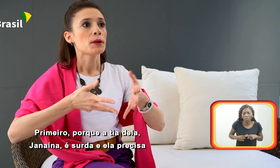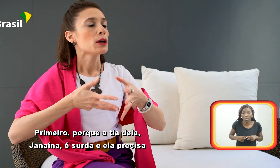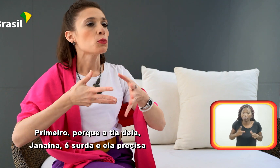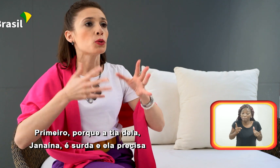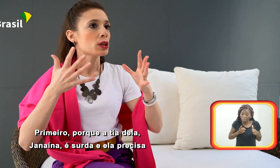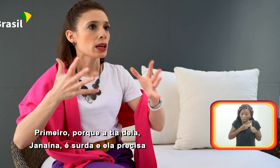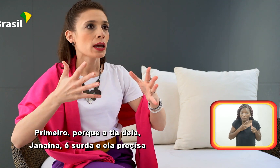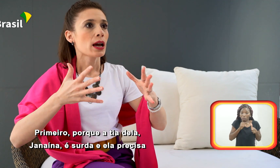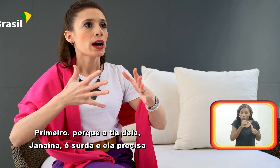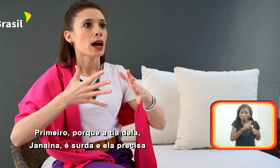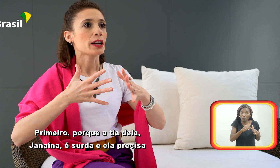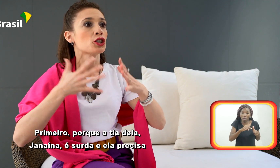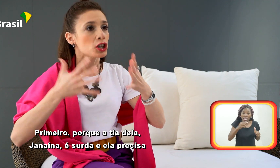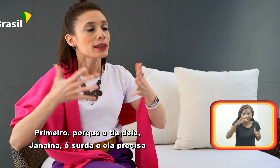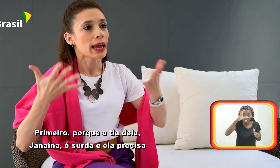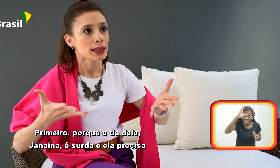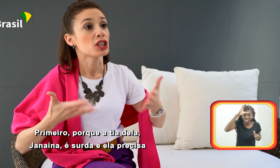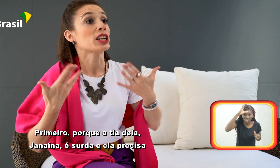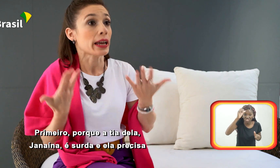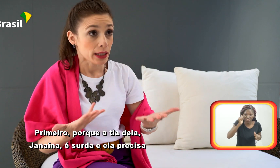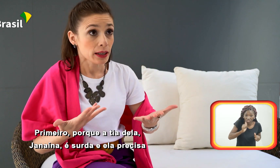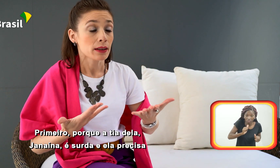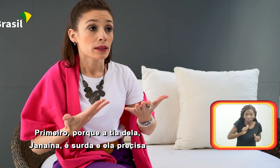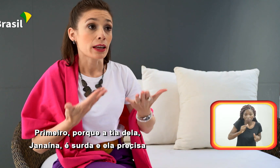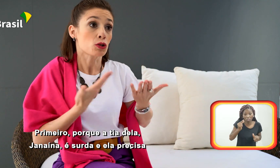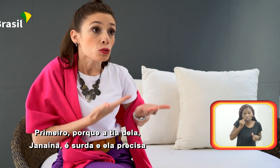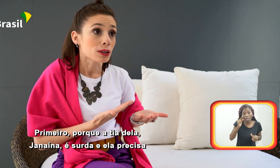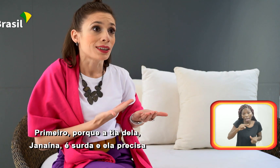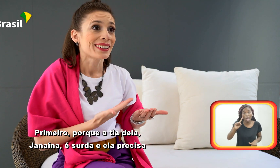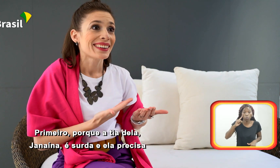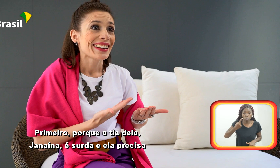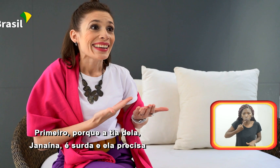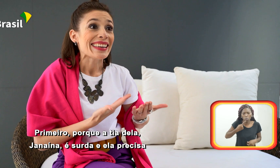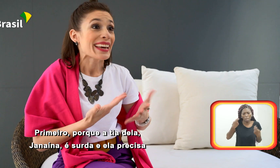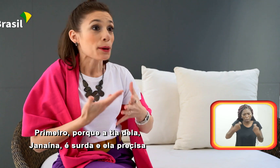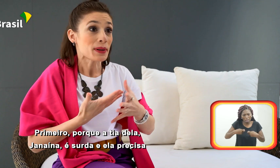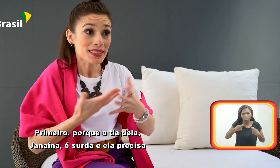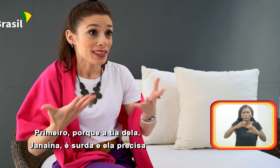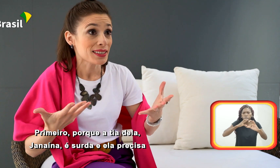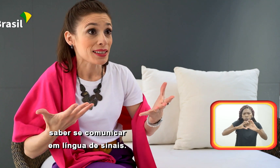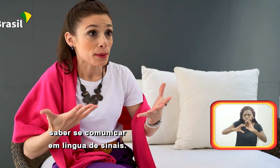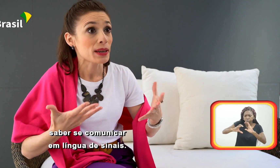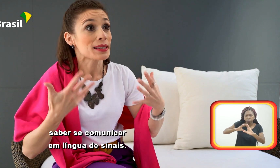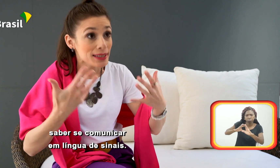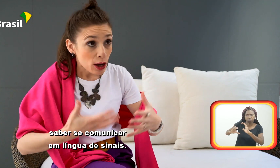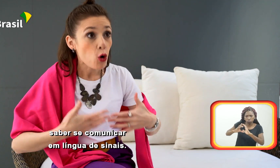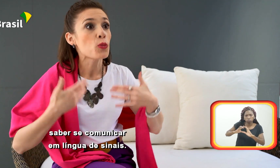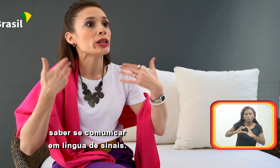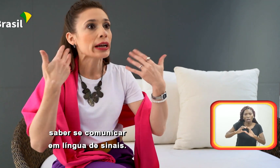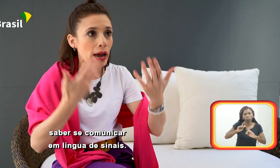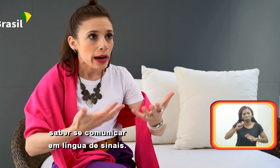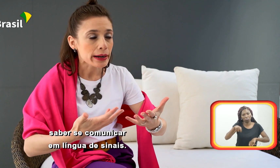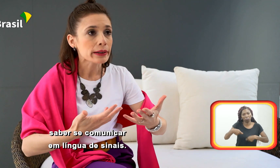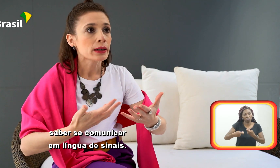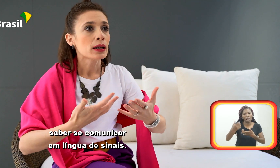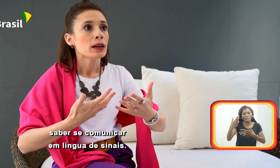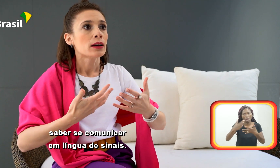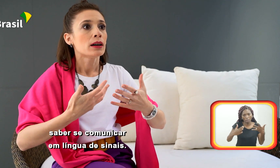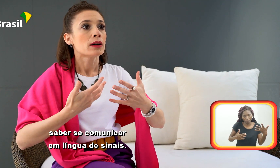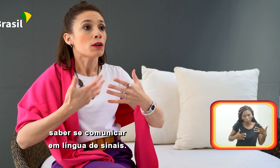Primeiro porque a tia dela, Janaína, é surda. E ela precisa saber se comunicar em